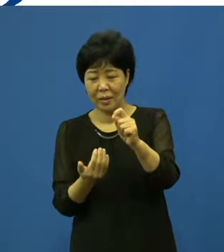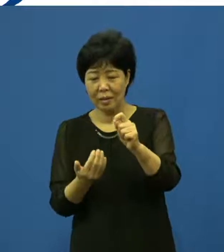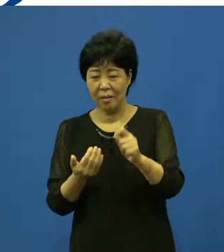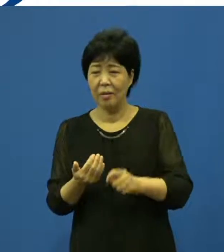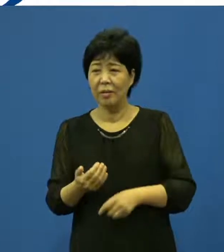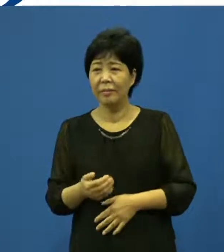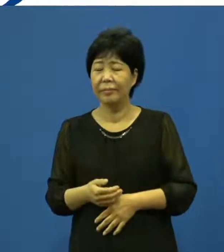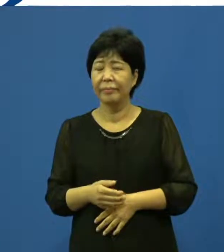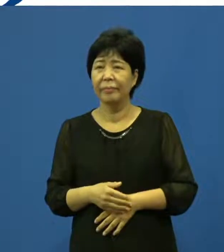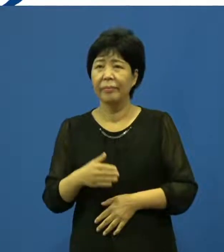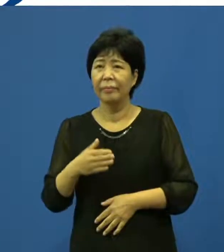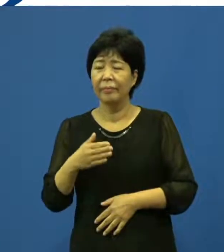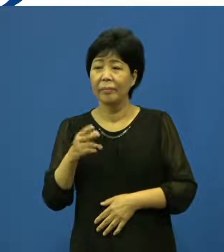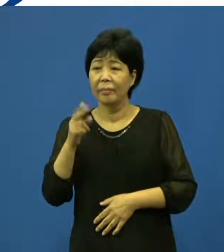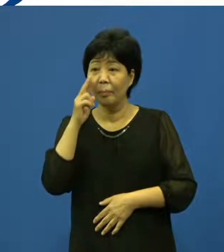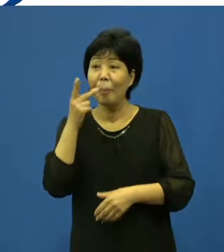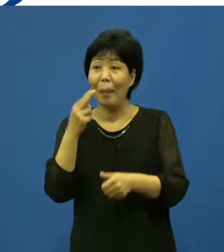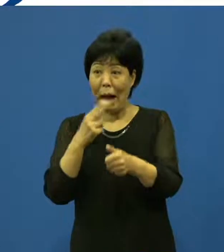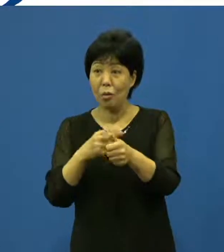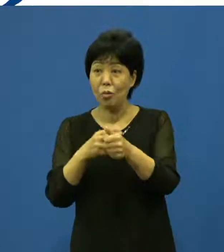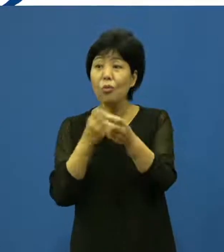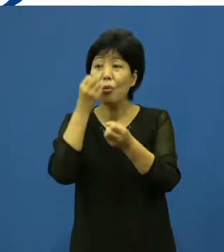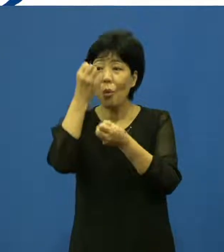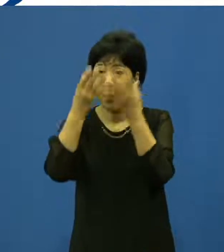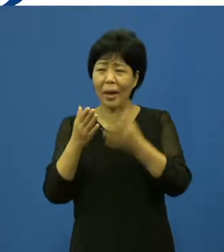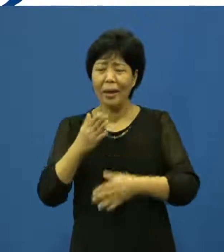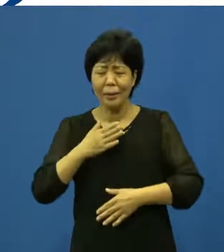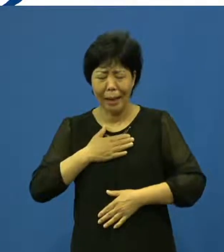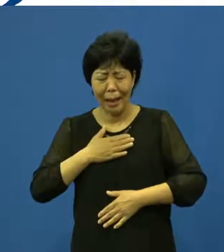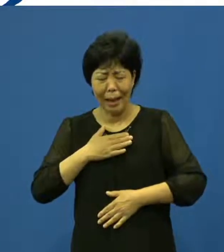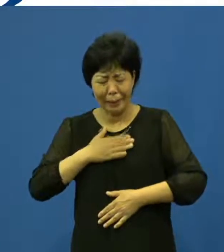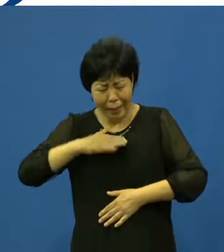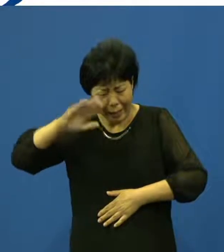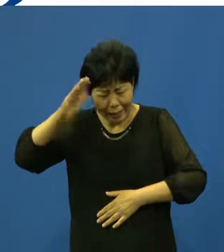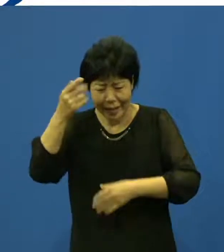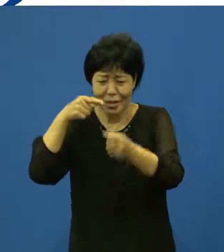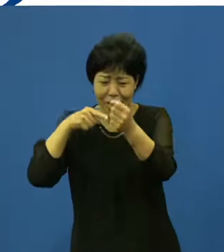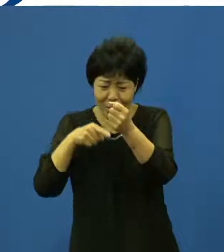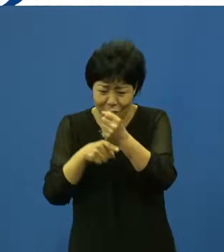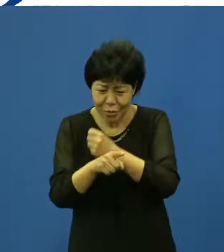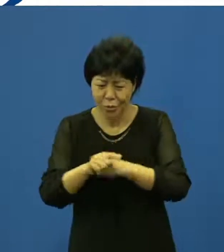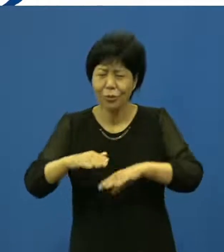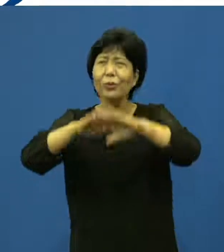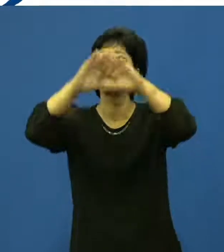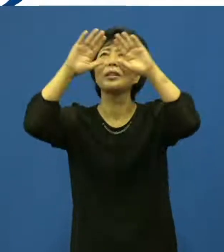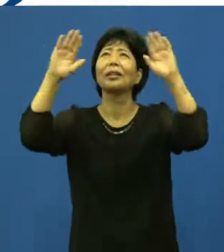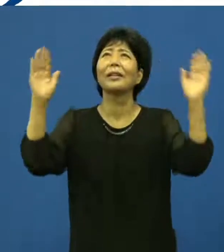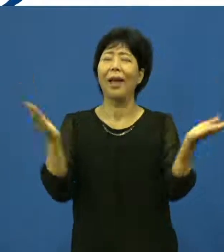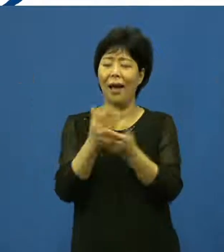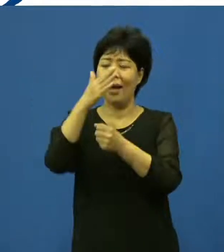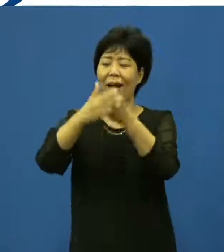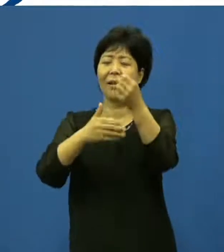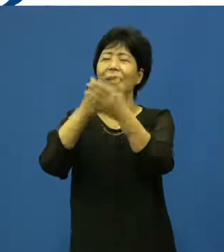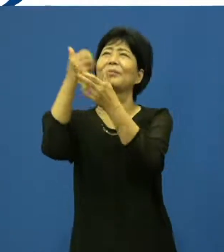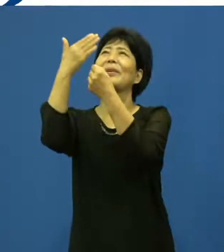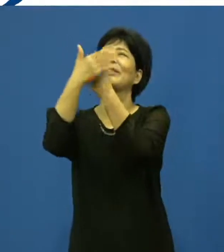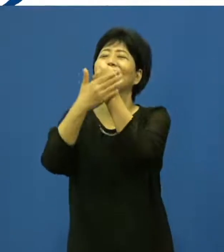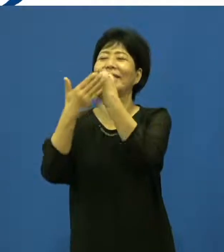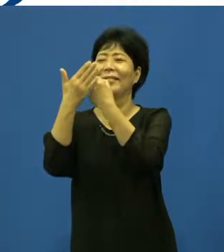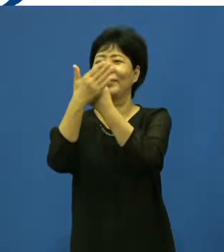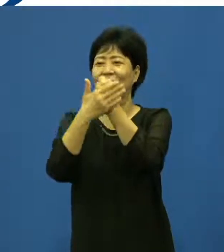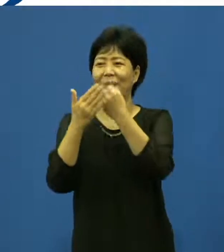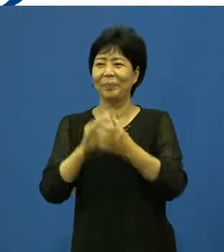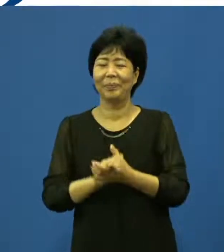것은 하나님의 은혜다. 자, 바울은 대단한 사도였습니다. 우리가 보면은 진짜 바울